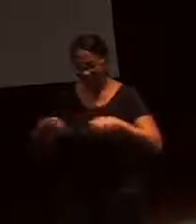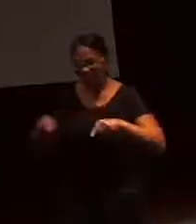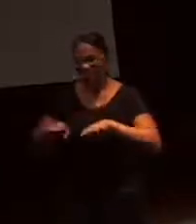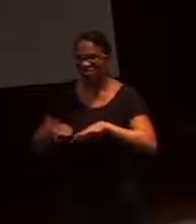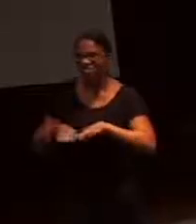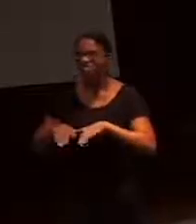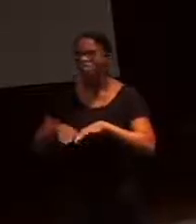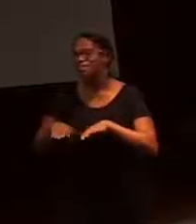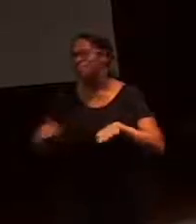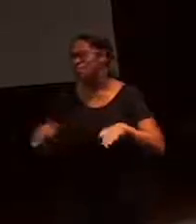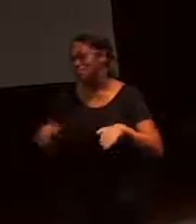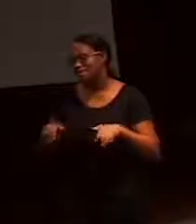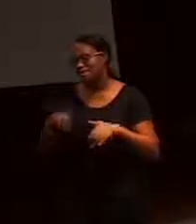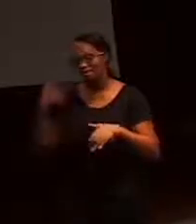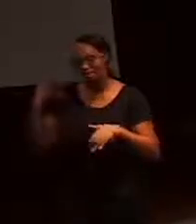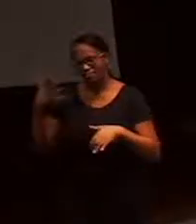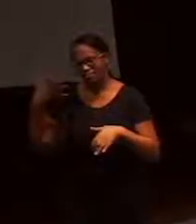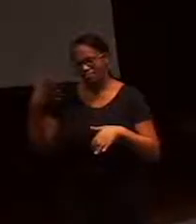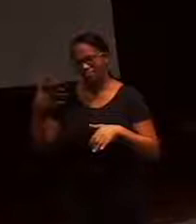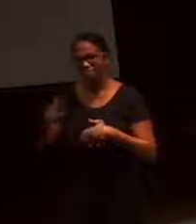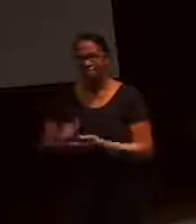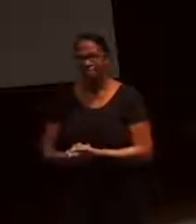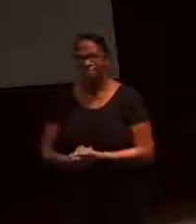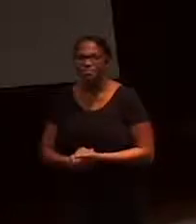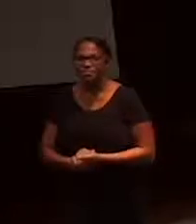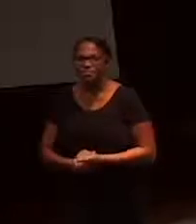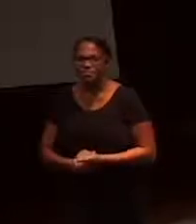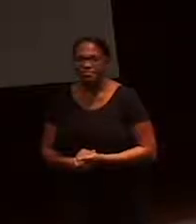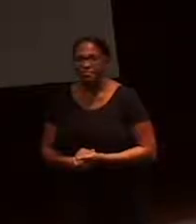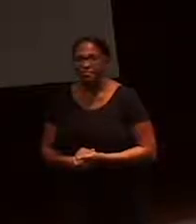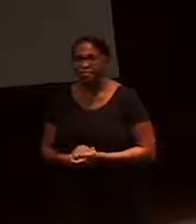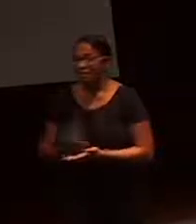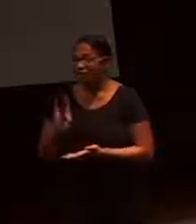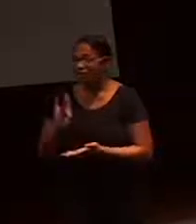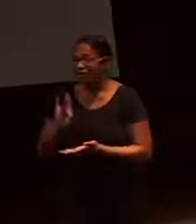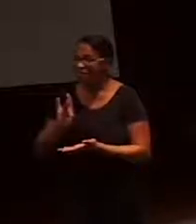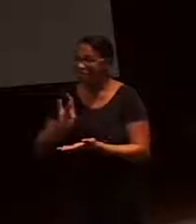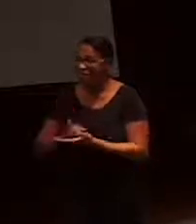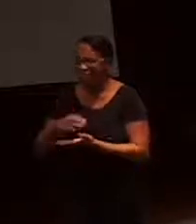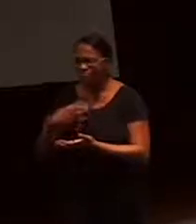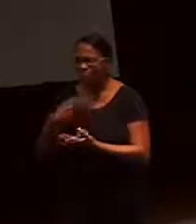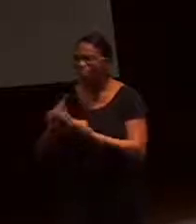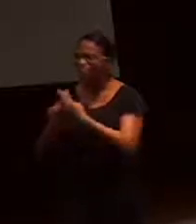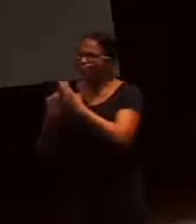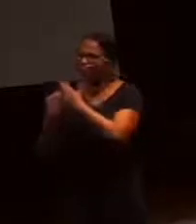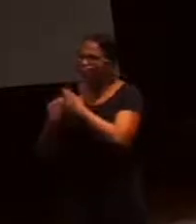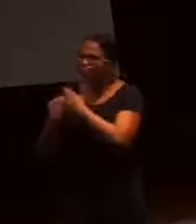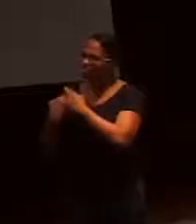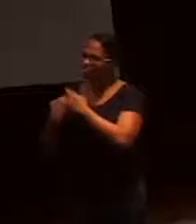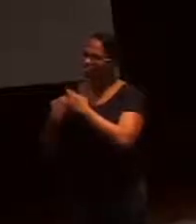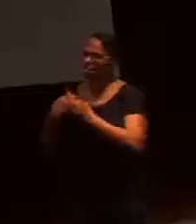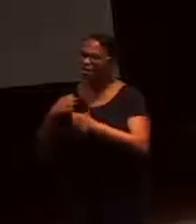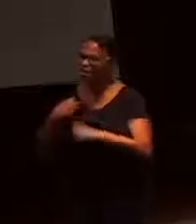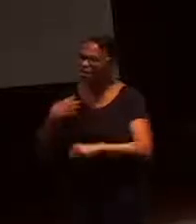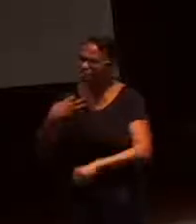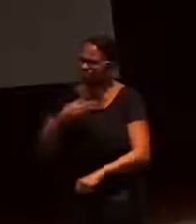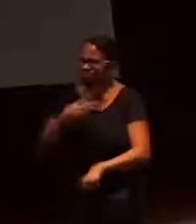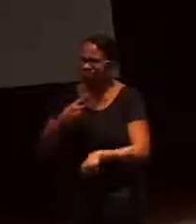mesa. Na verdade, além da responsabilidade, é também um momento de muita